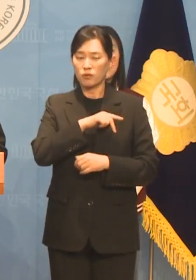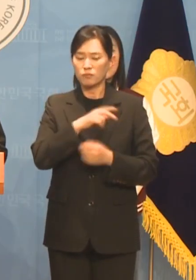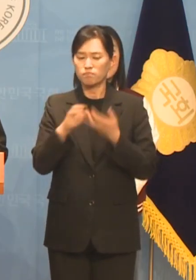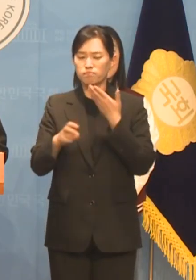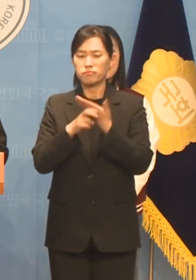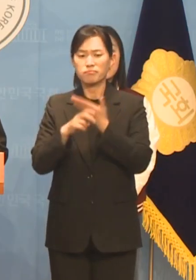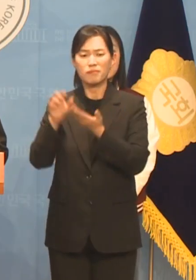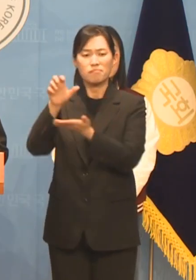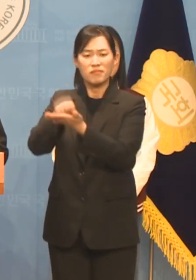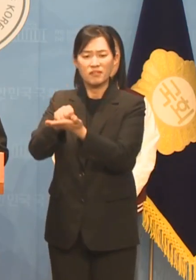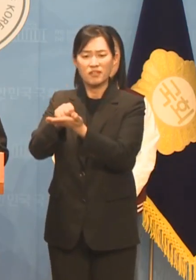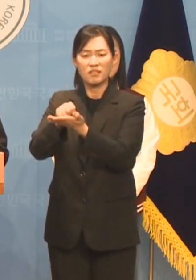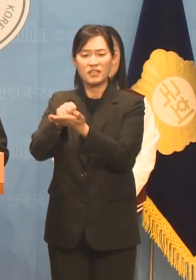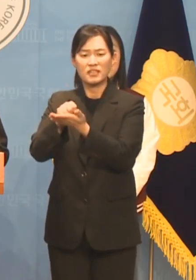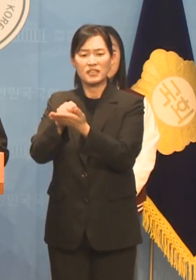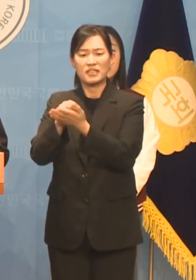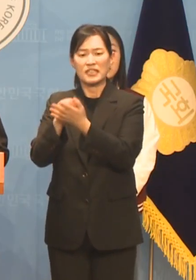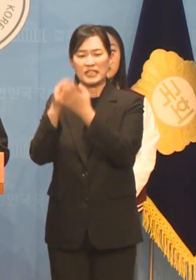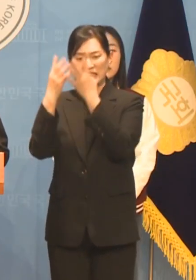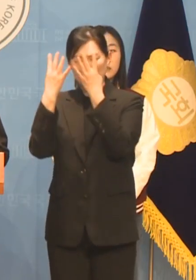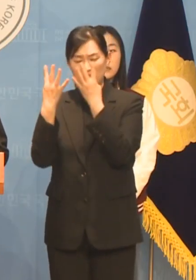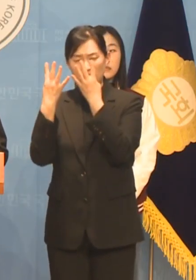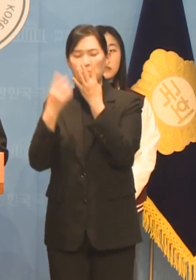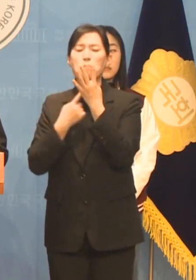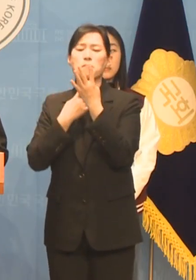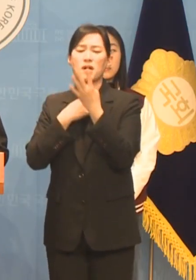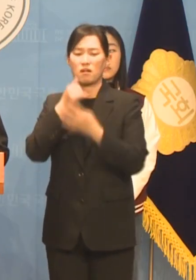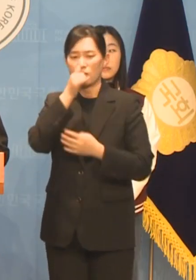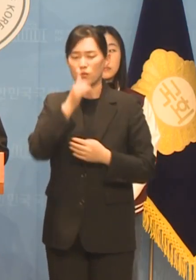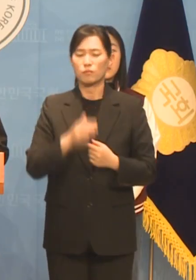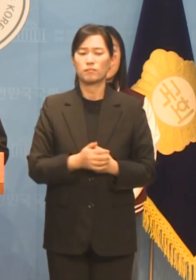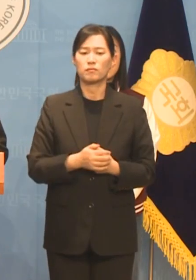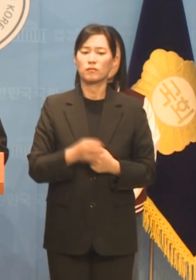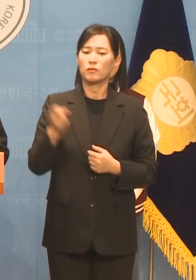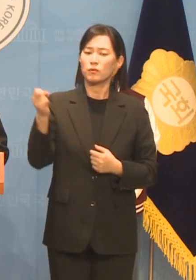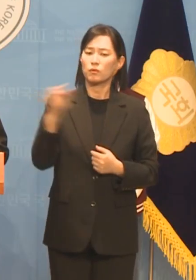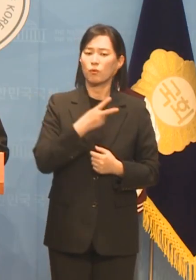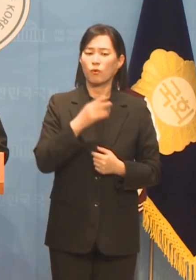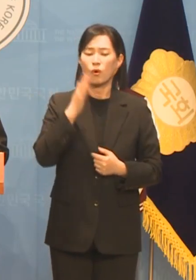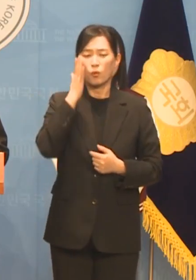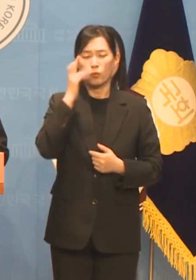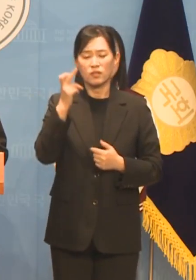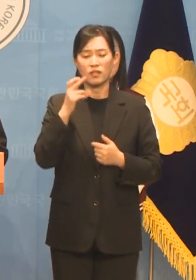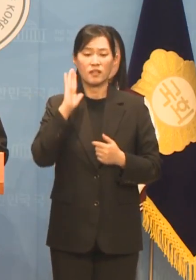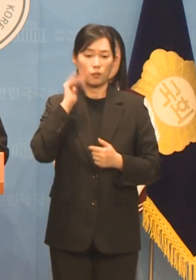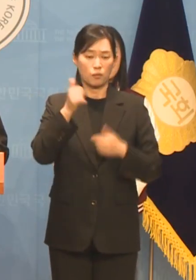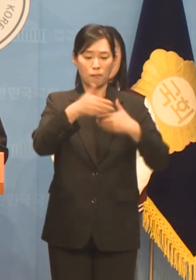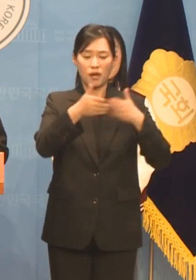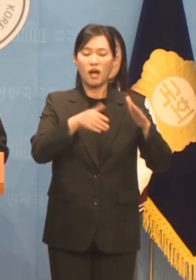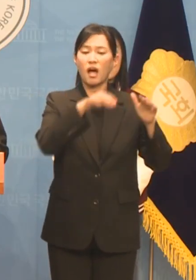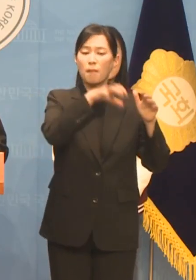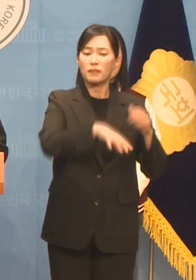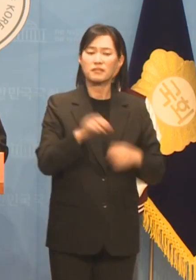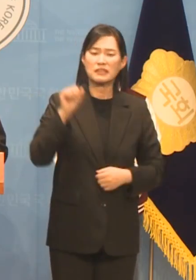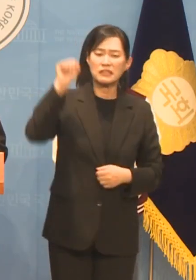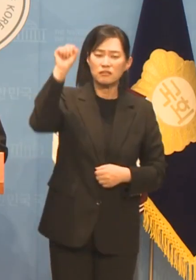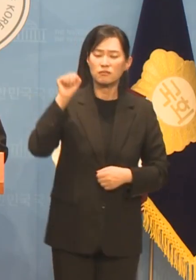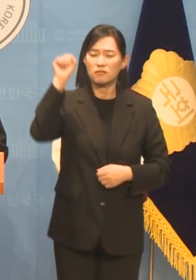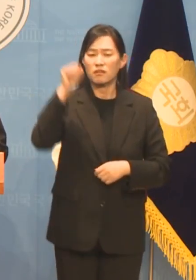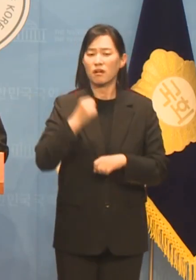점거하여 징역형을 선고받기도 하였으며 또한 용산 대통령실 앞에서 시위를